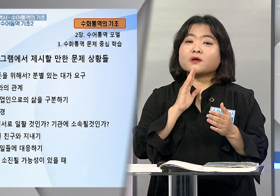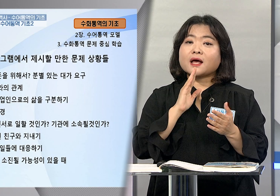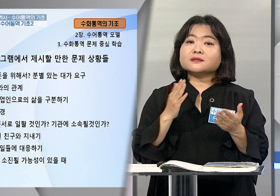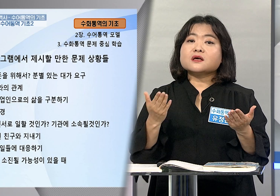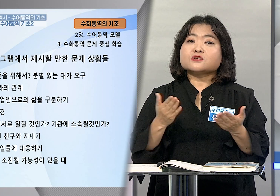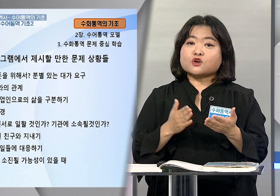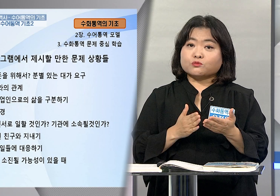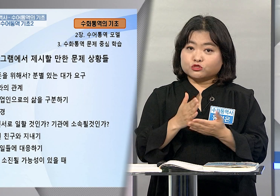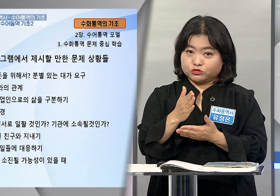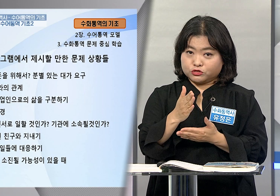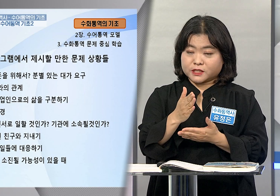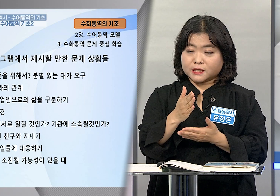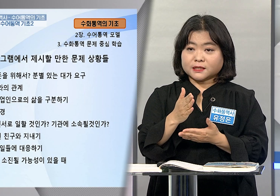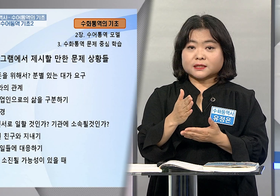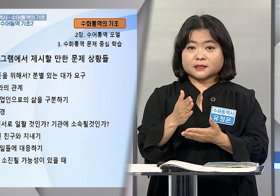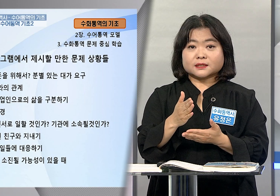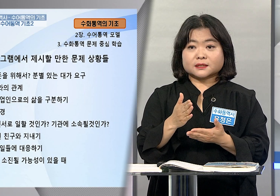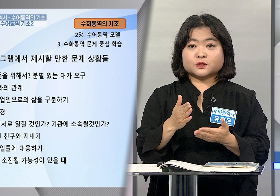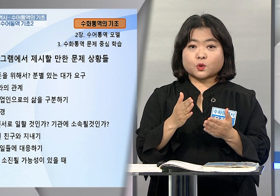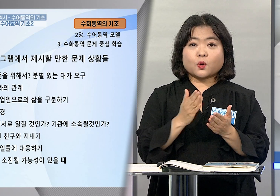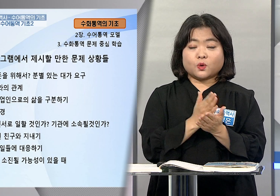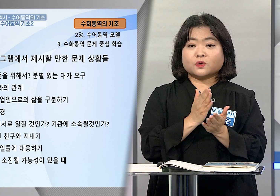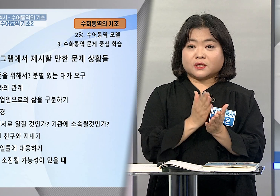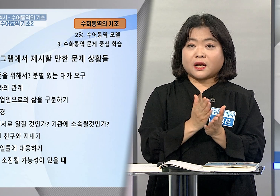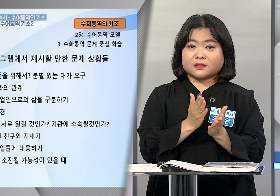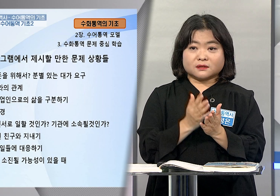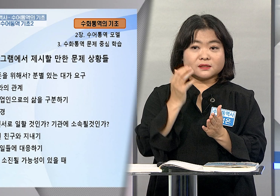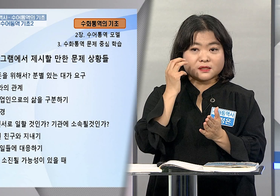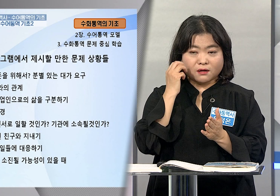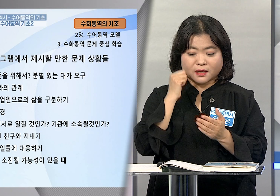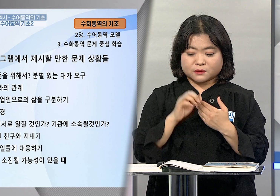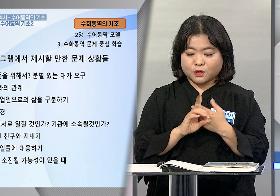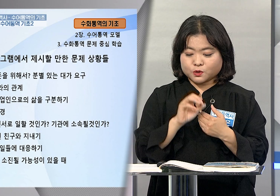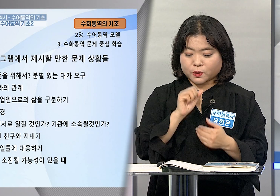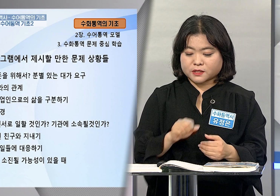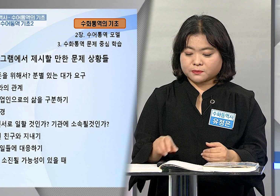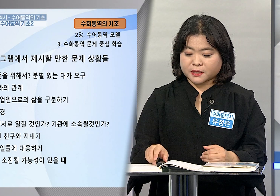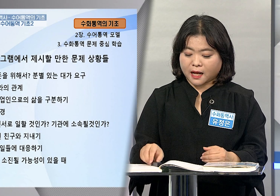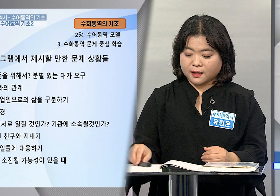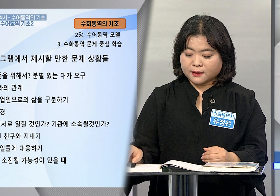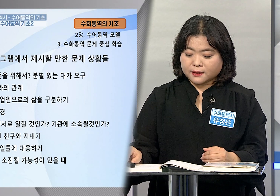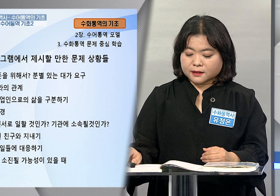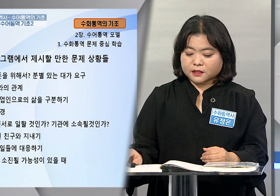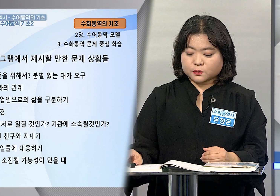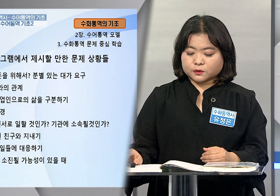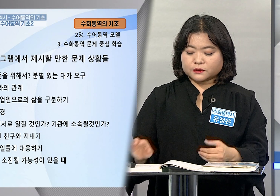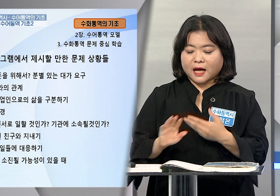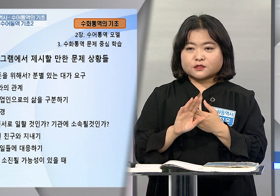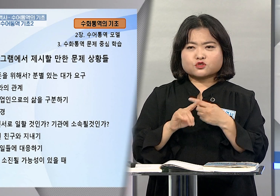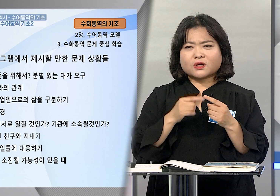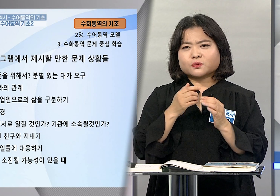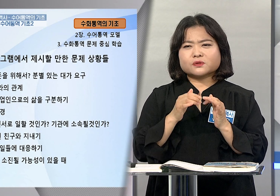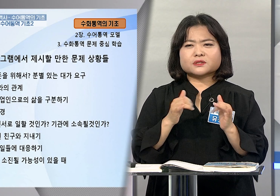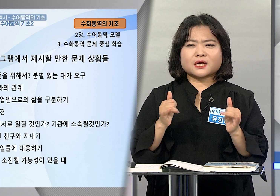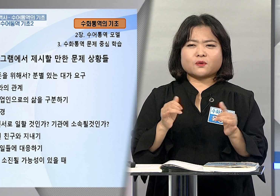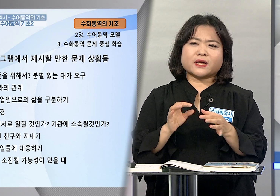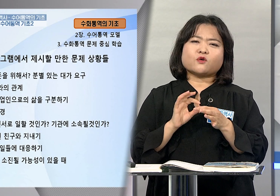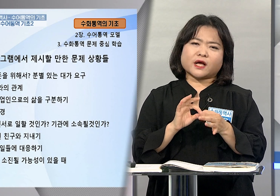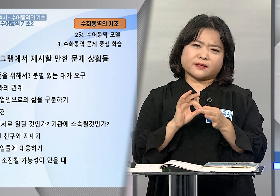엄연한 전문 직종이라는 걸 기억하시면 좋겠습니다. 그리고 다른 수화통역사와의 관계가